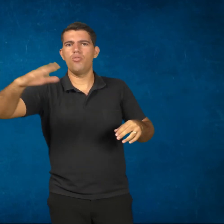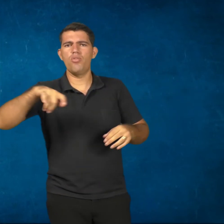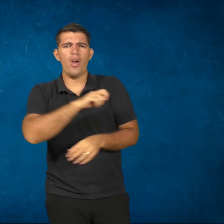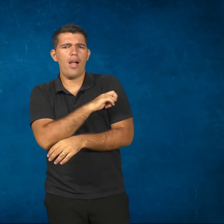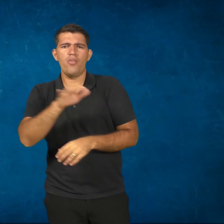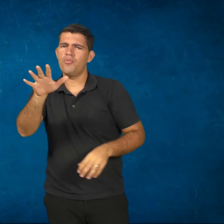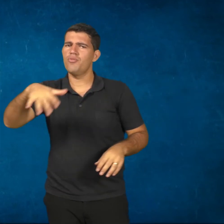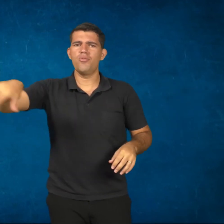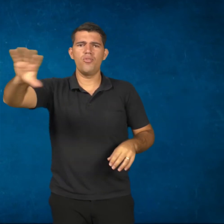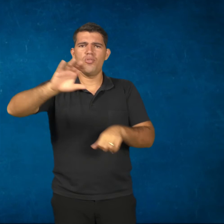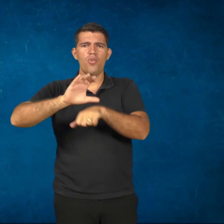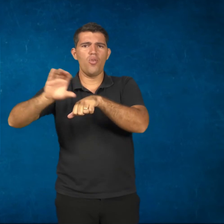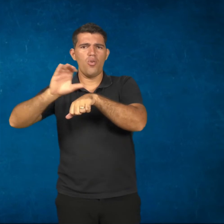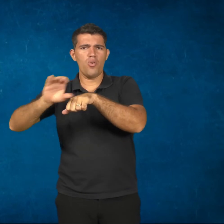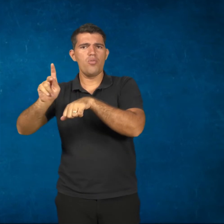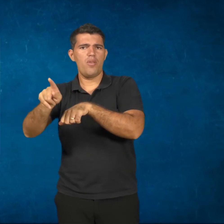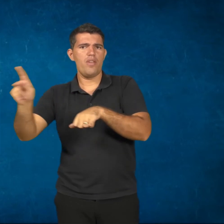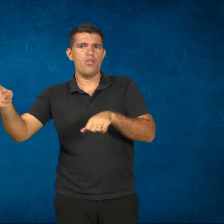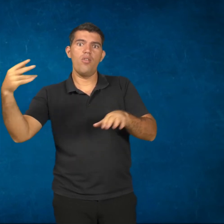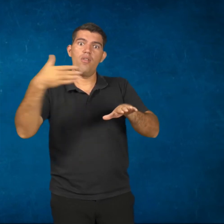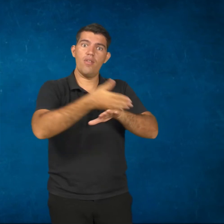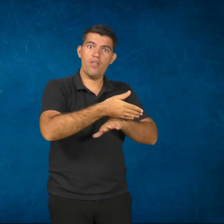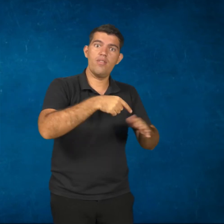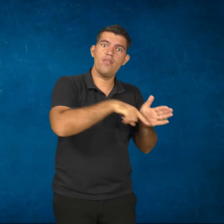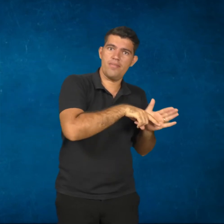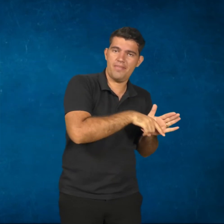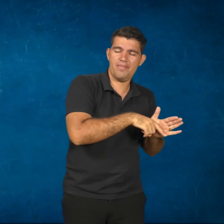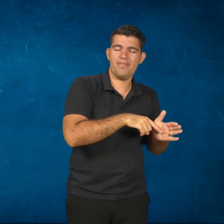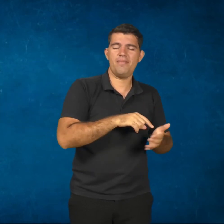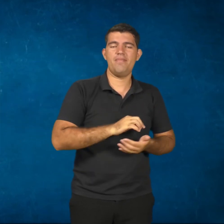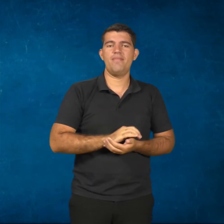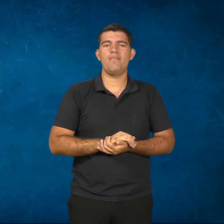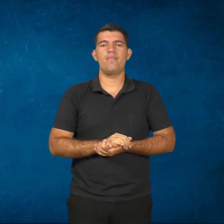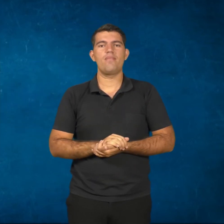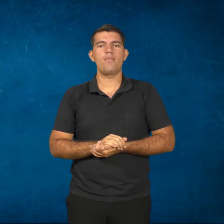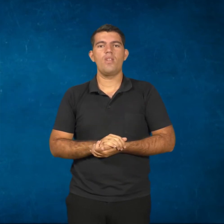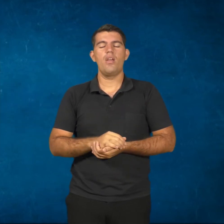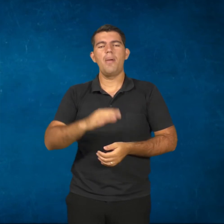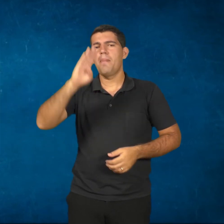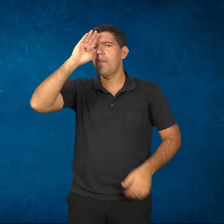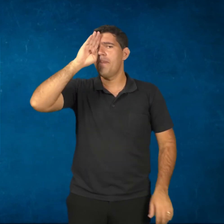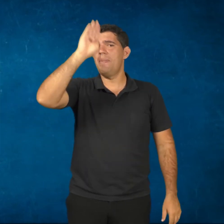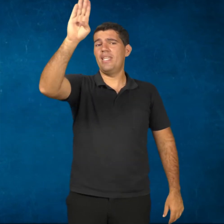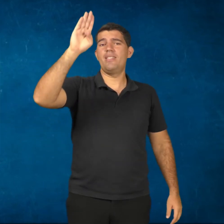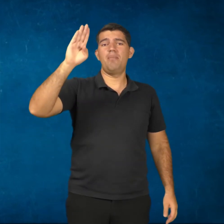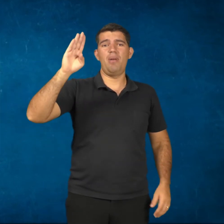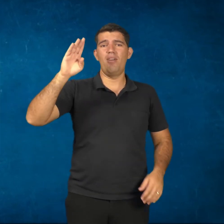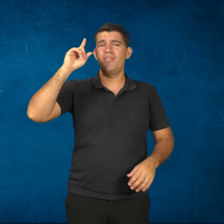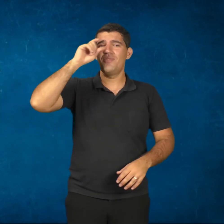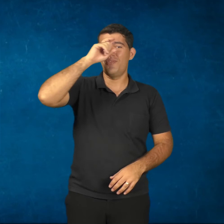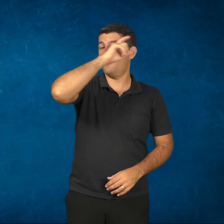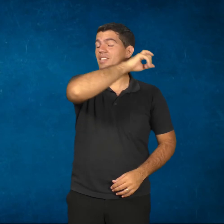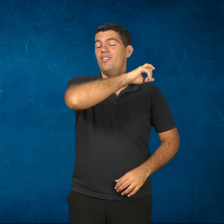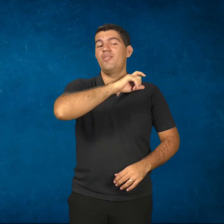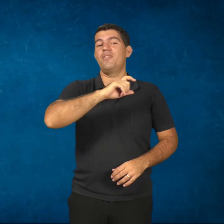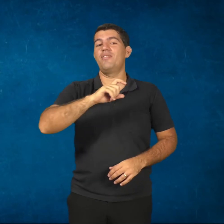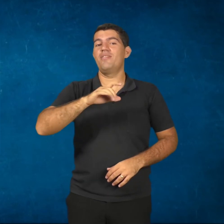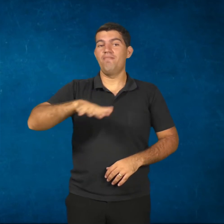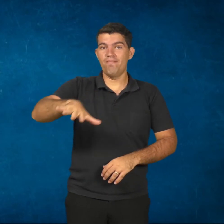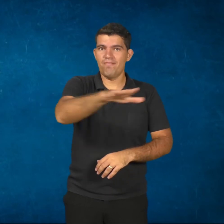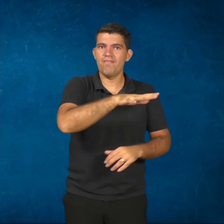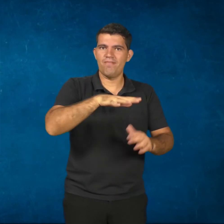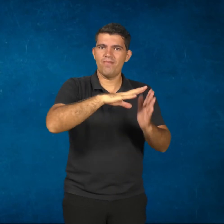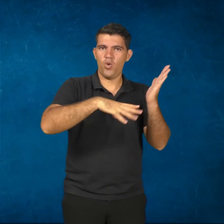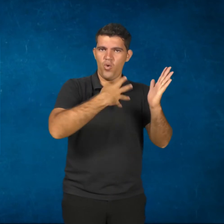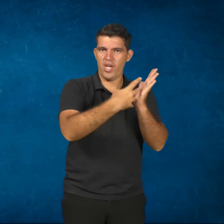de alunos em cursos de formação de professores. Para mim, o principal desafio no âmbito